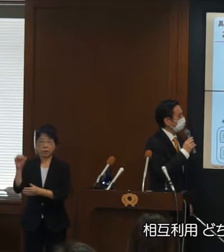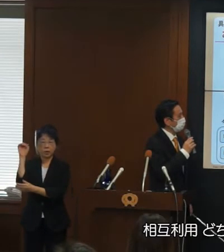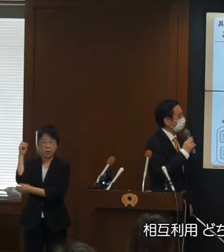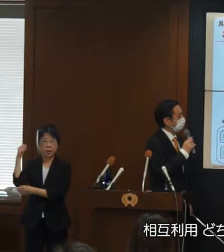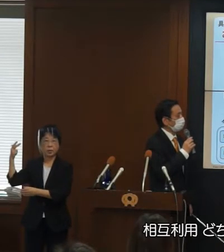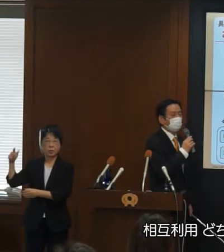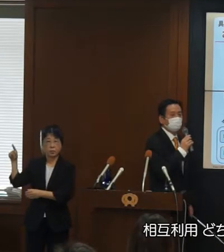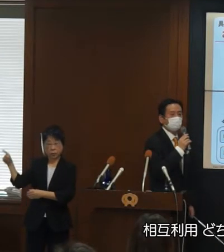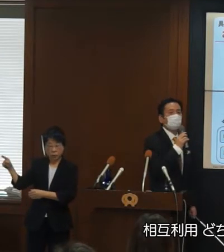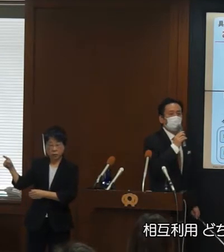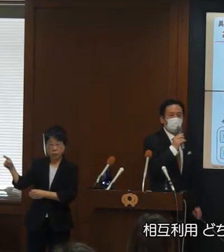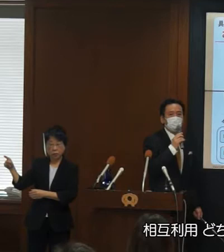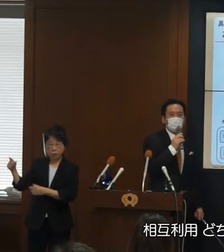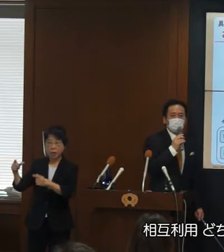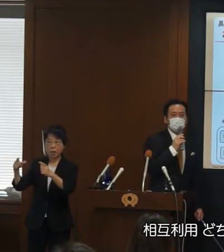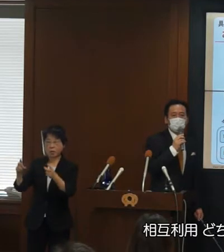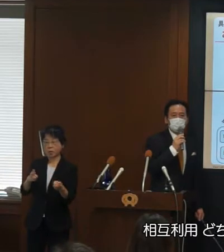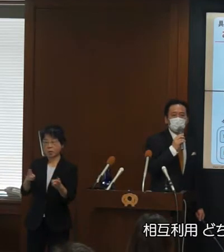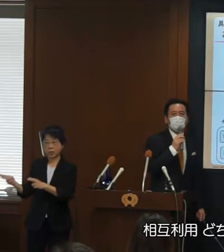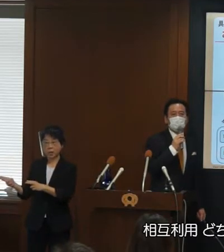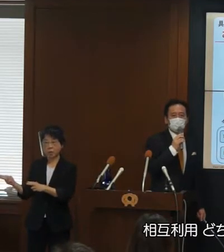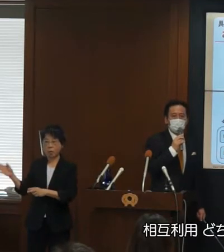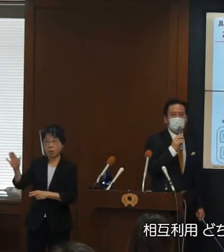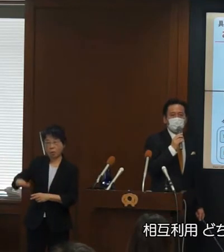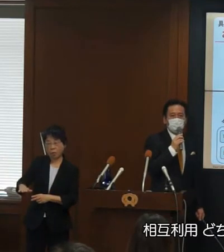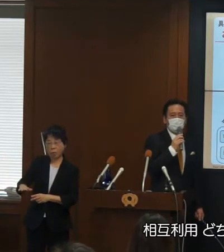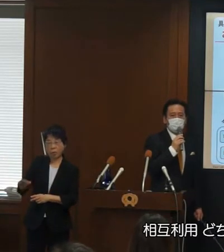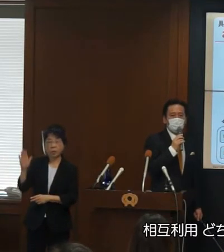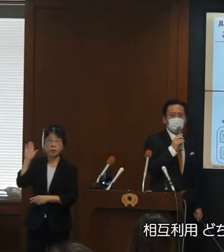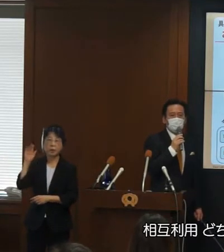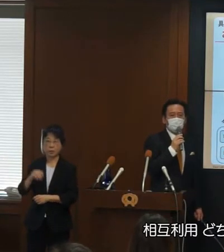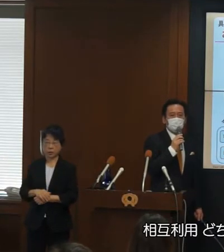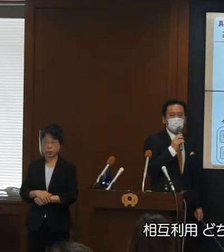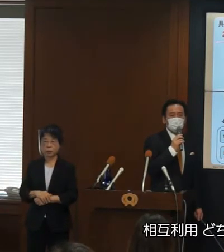、まあ、相互利用どちらでも結構なので、